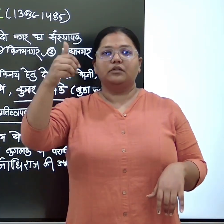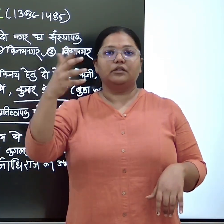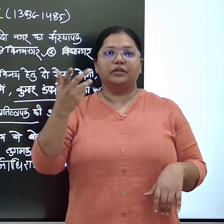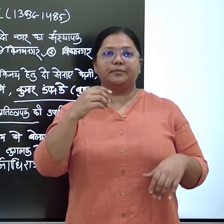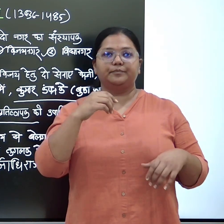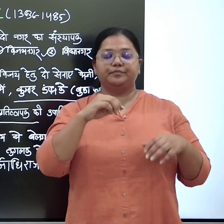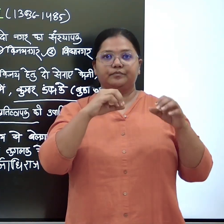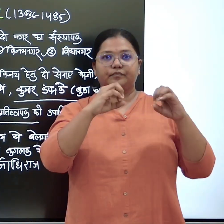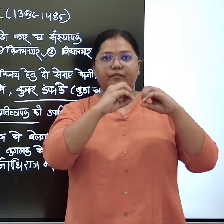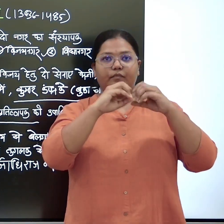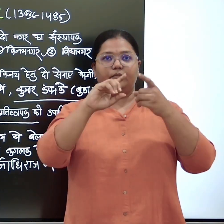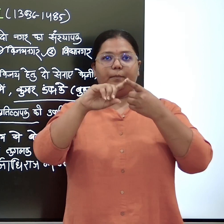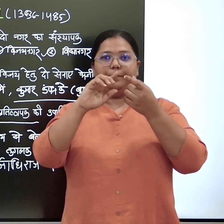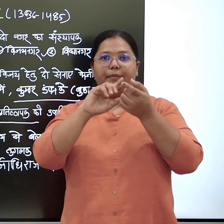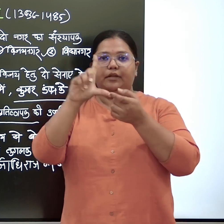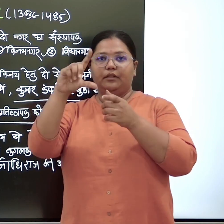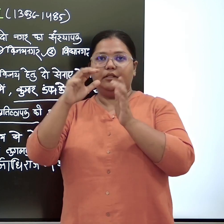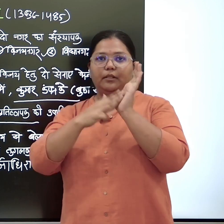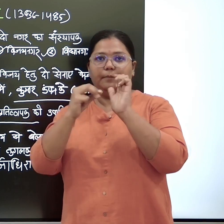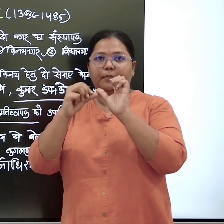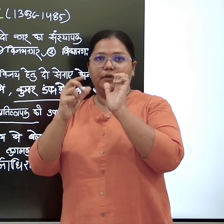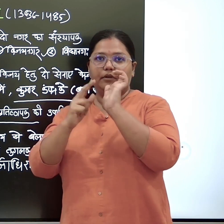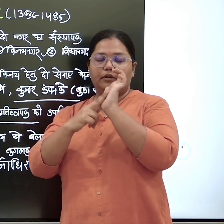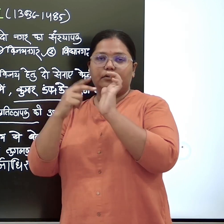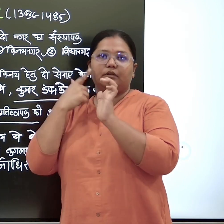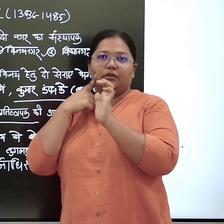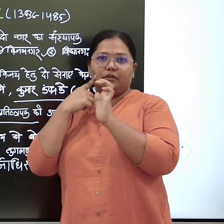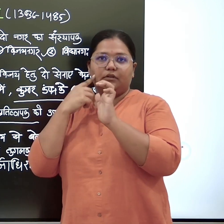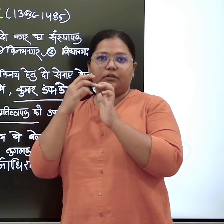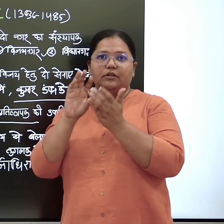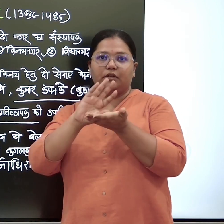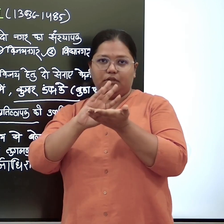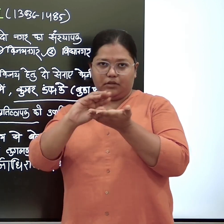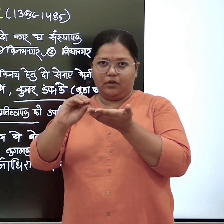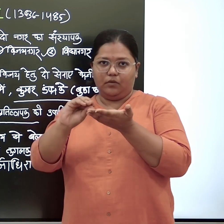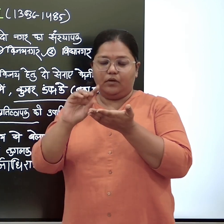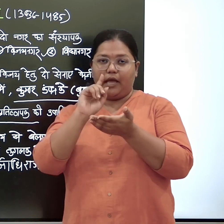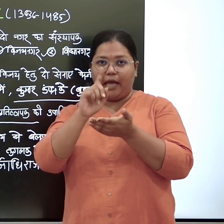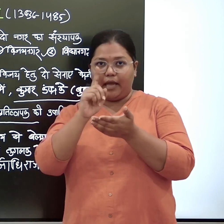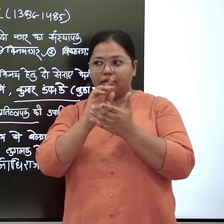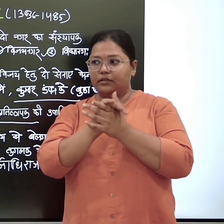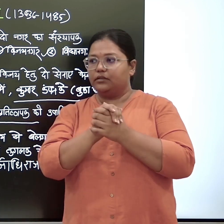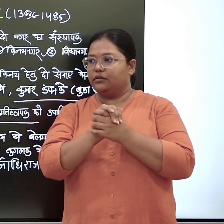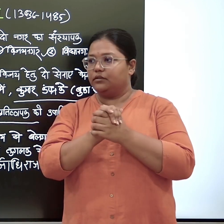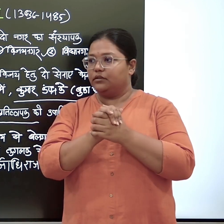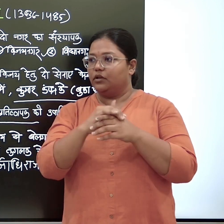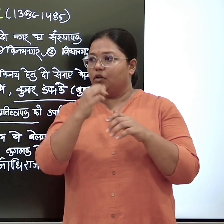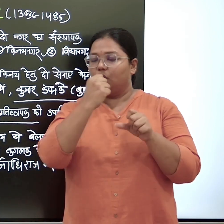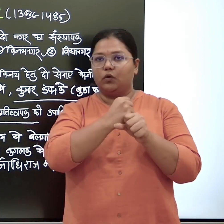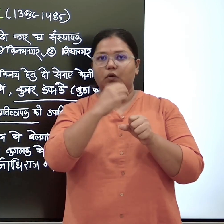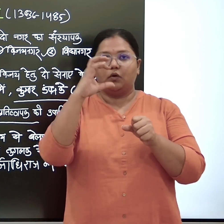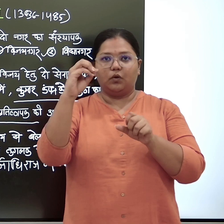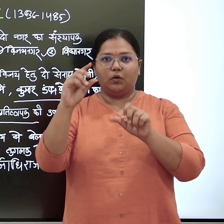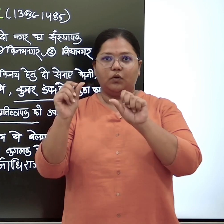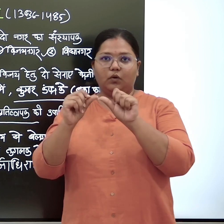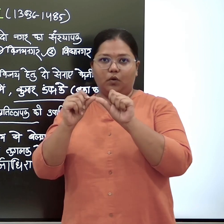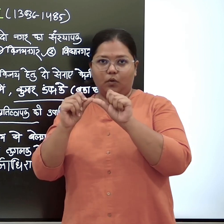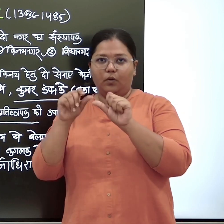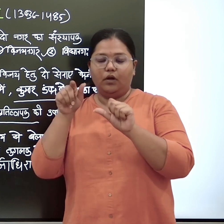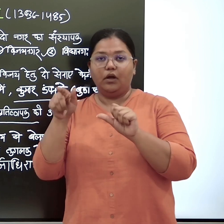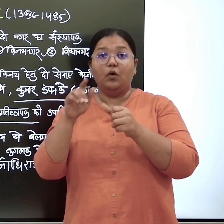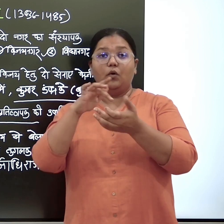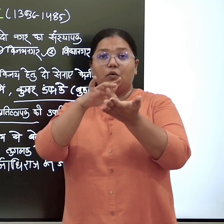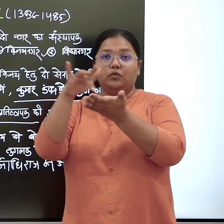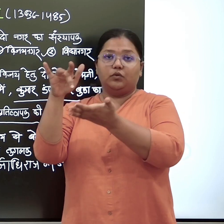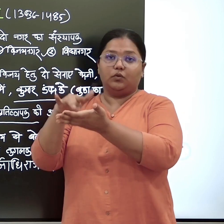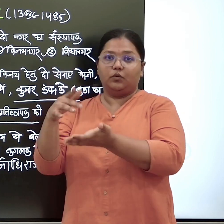को जीता था, ठीक है, या छीना, जीता, ठीक। हरिहर द्वितीय के बारे